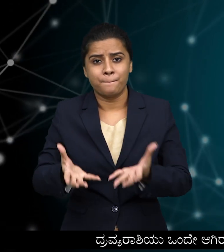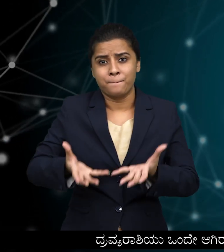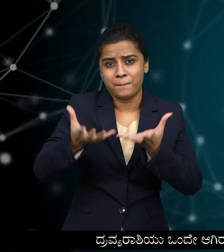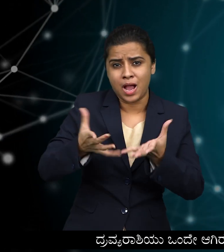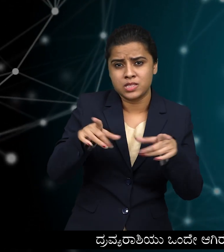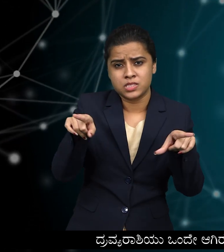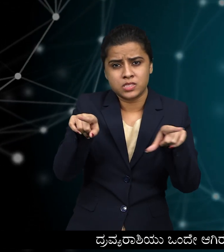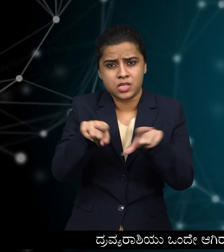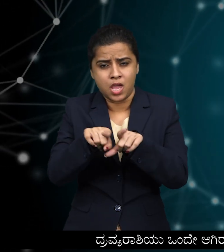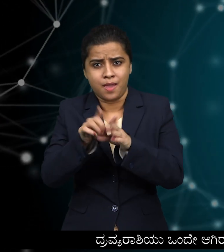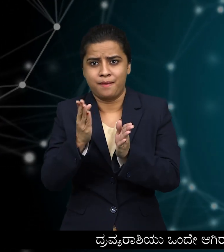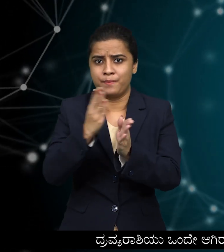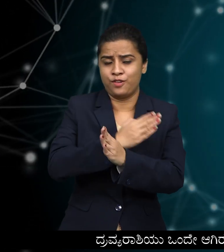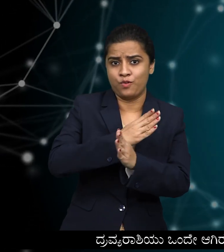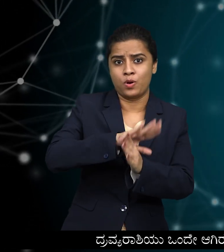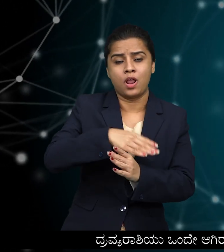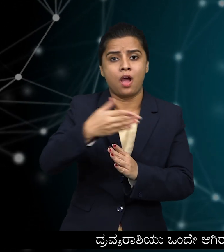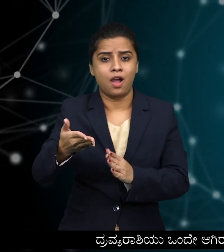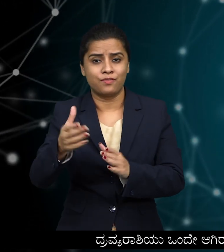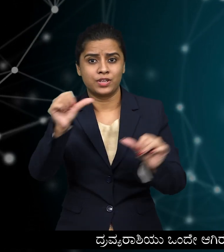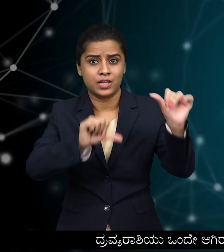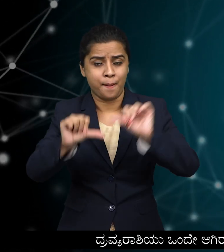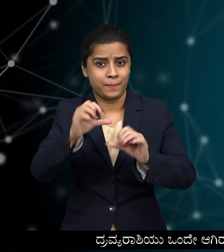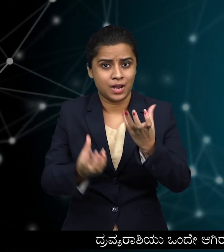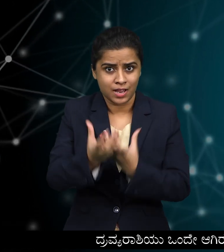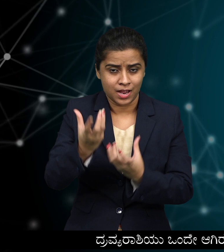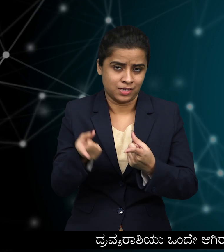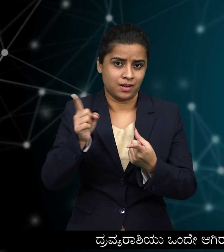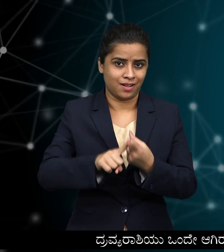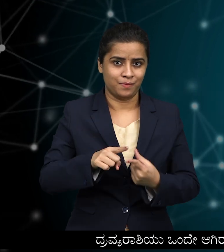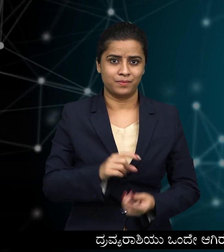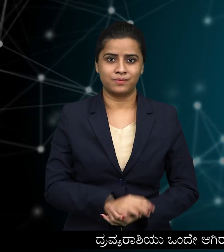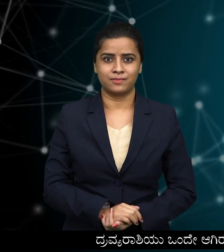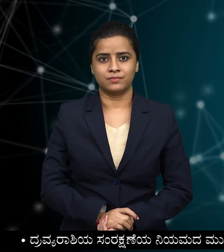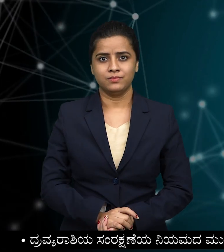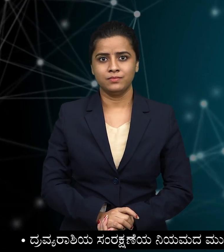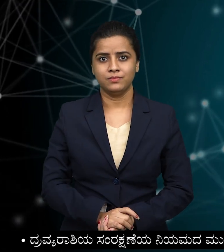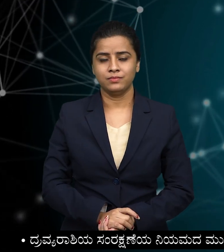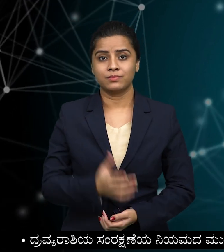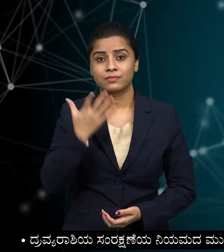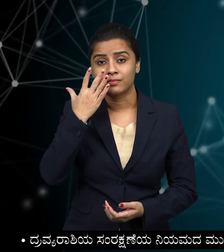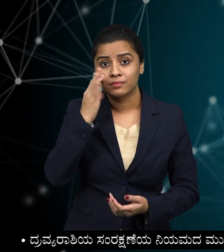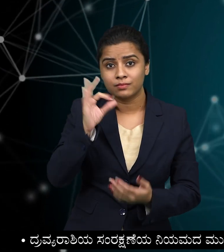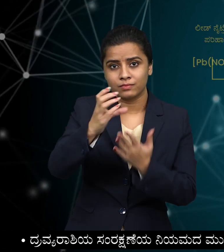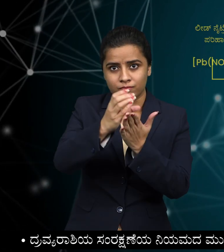ದ್ರವ್ಯರಾಶಿಯು ಒಂದೇ ಆಗಿರುತ್ತದೆ ಎಂದು ಇದು ಸಾಬೀತುಪಡಿಸುತ್ತದೆ. ದ್ರವ್ಯರಾಶಿಯು